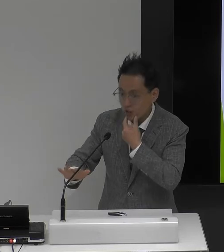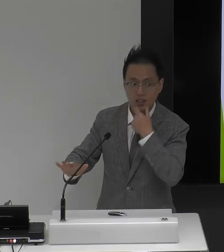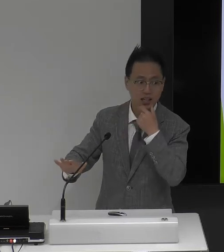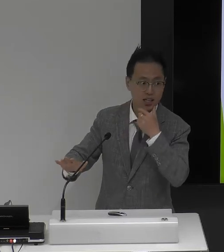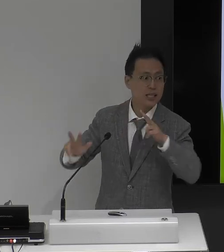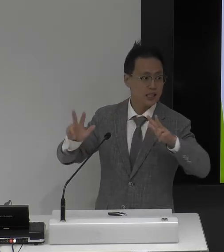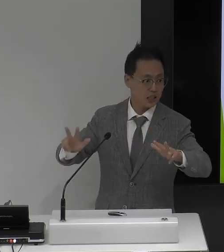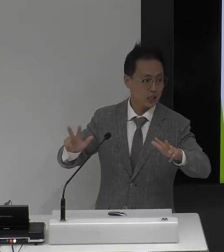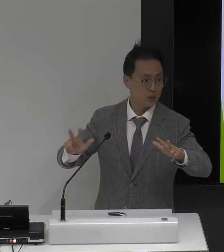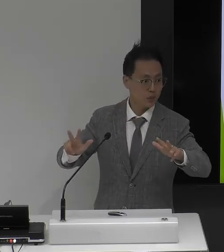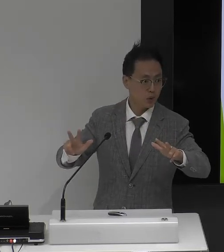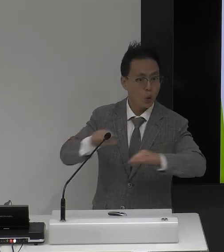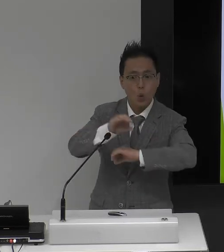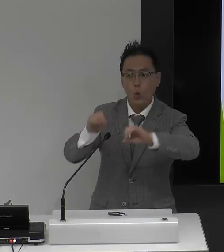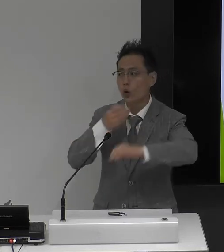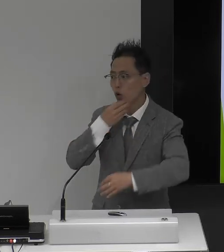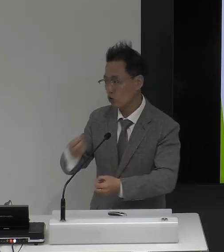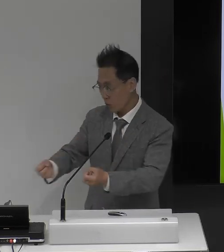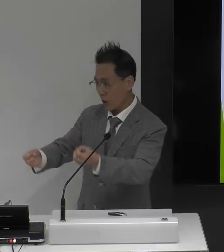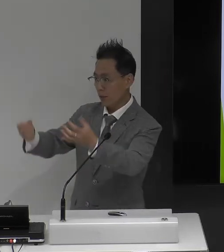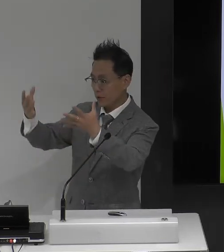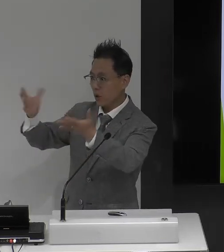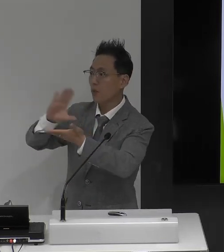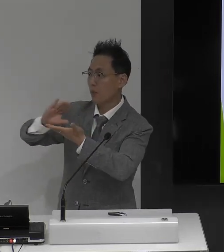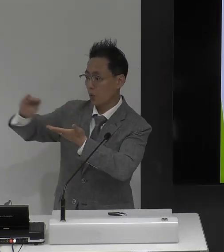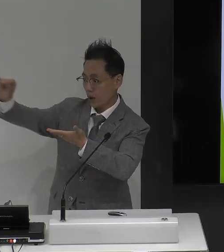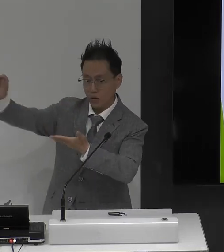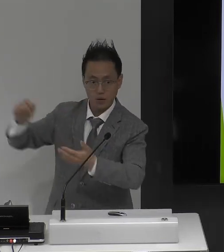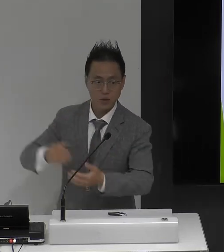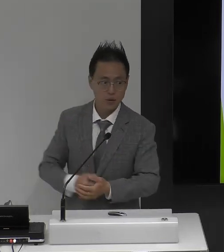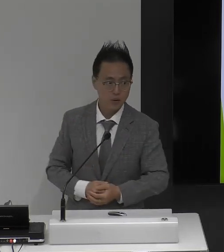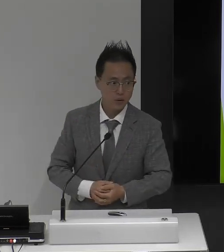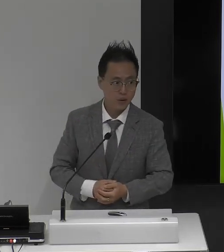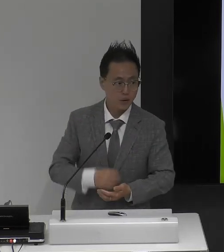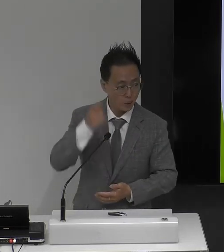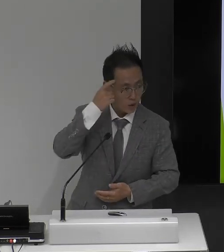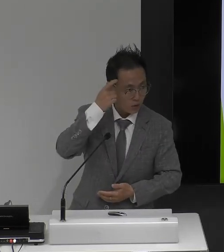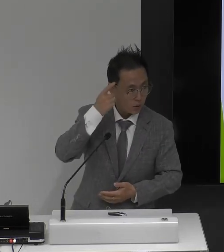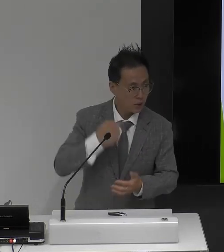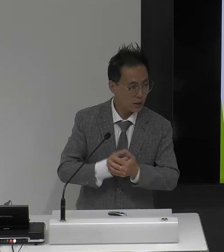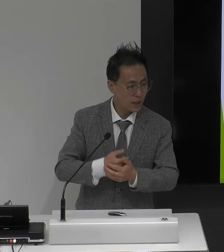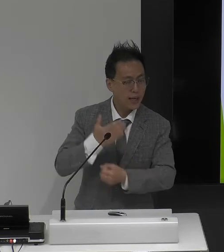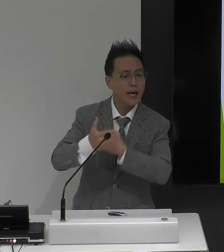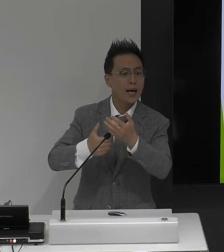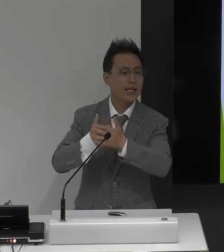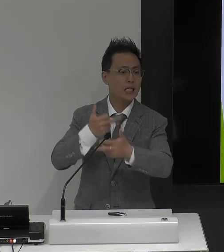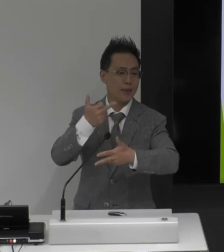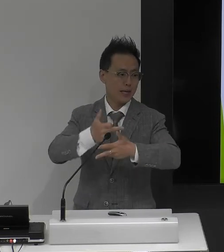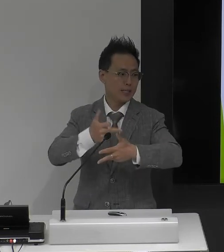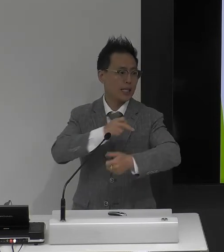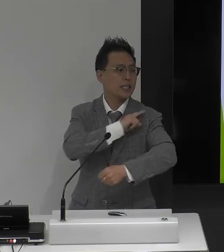싫어했었는데 지금 오히려 축복하면서 보내요. 왜요? 하나님의